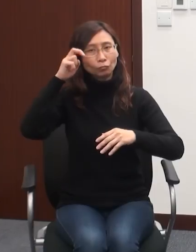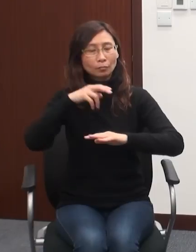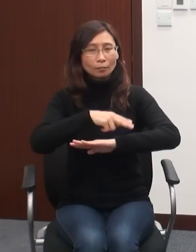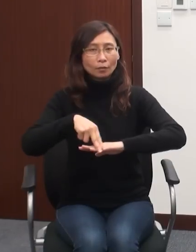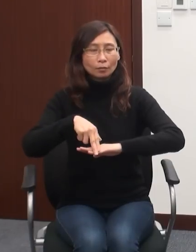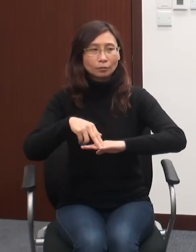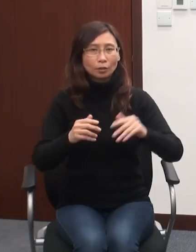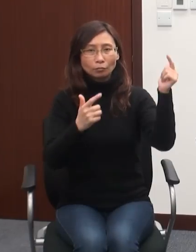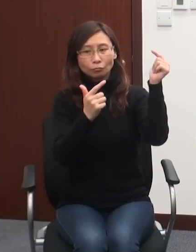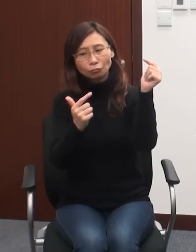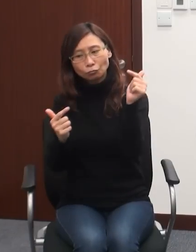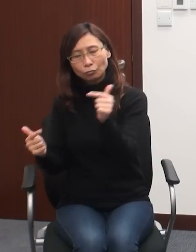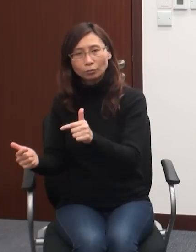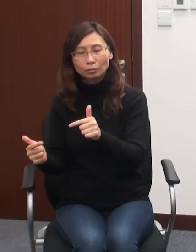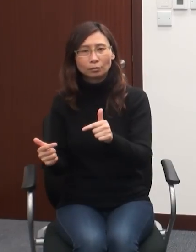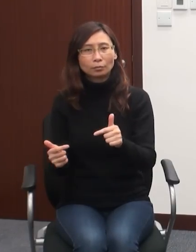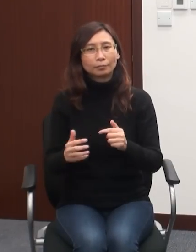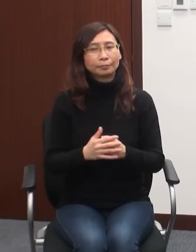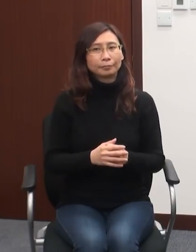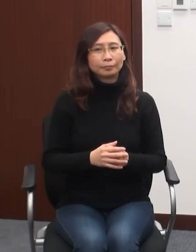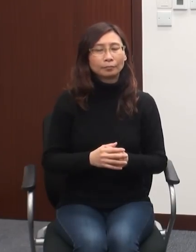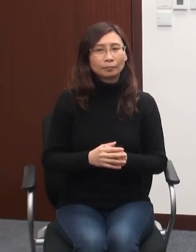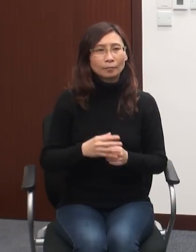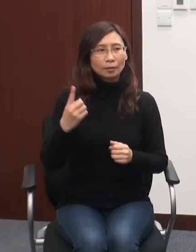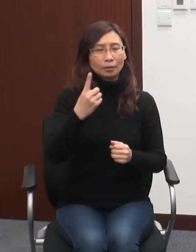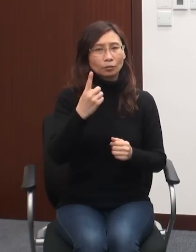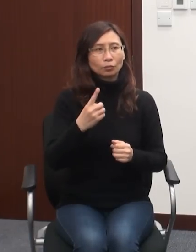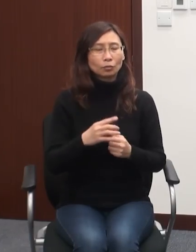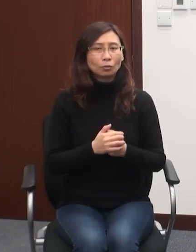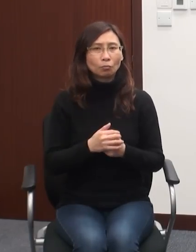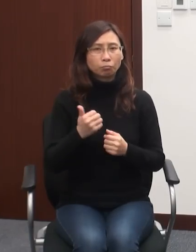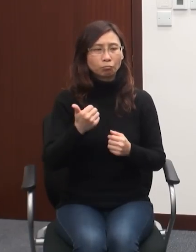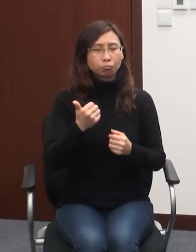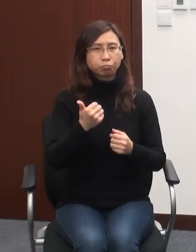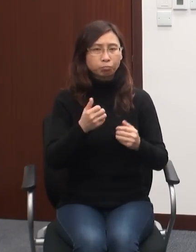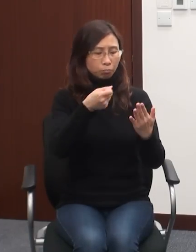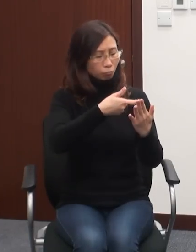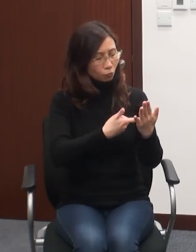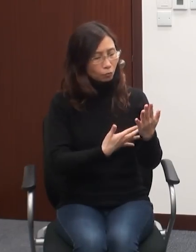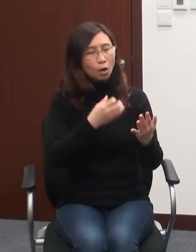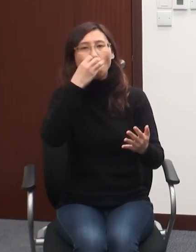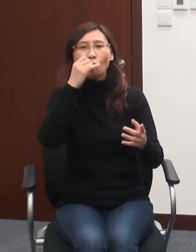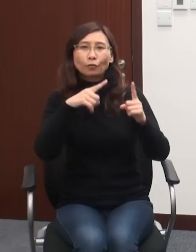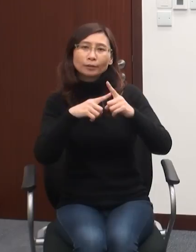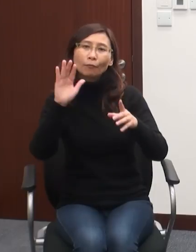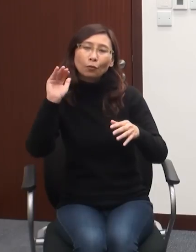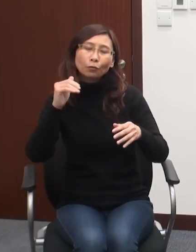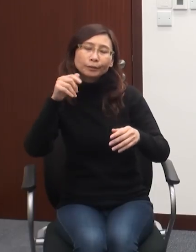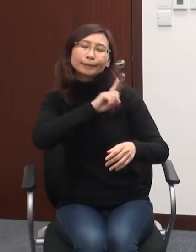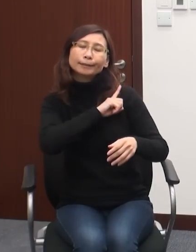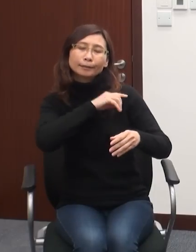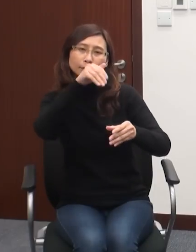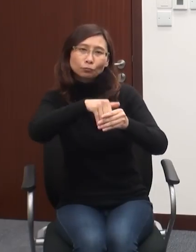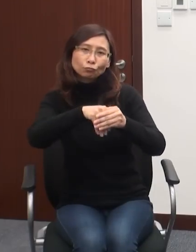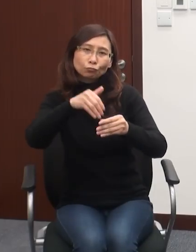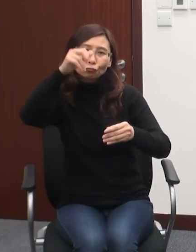甚至去到我哋講到就係話，就算你話俾一個好妥協嘅方案過咗，俾你真係香港人可以選特首，但係喺咁嘅